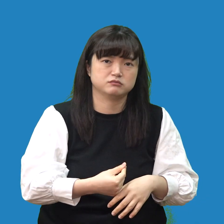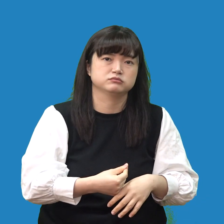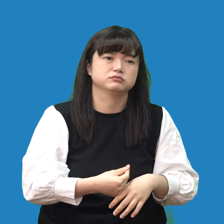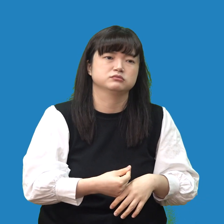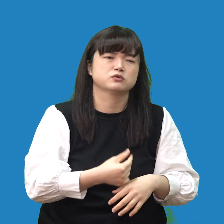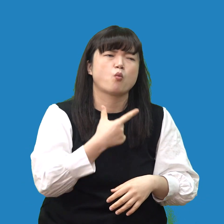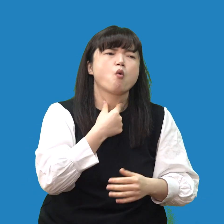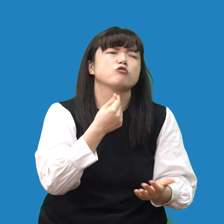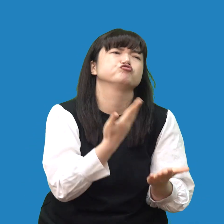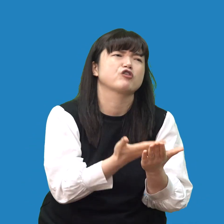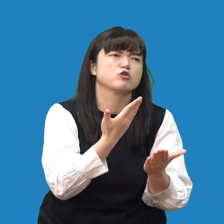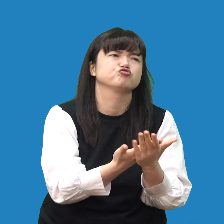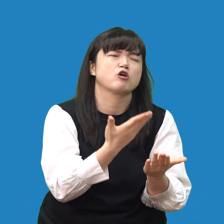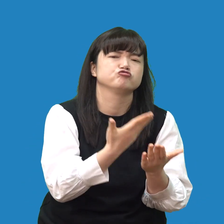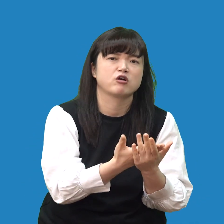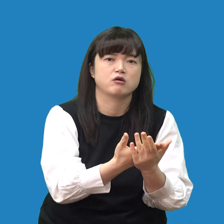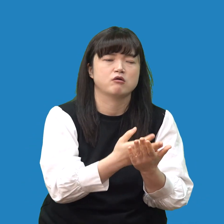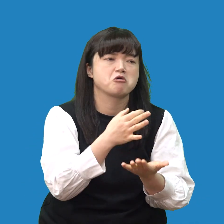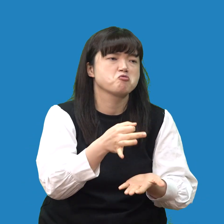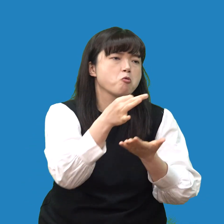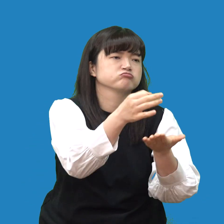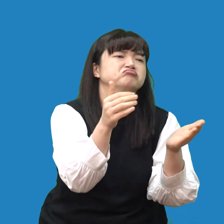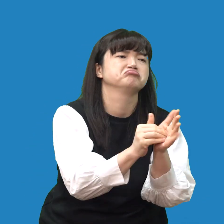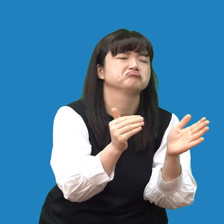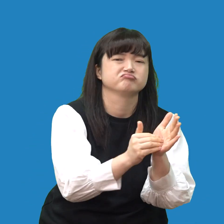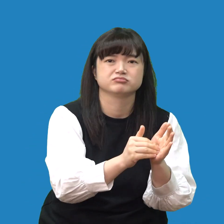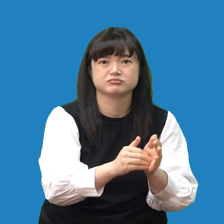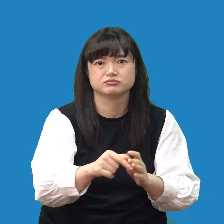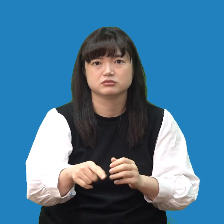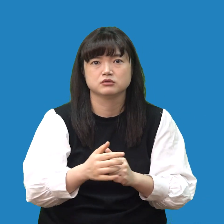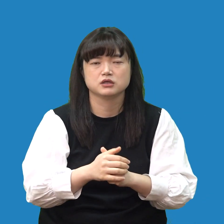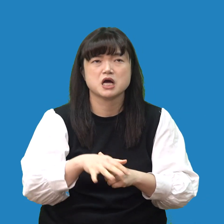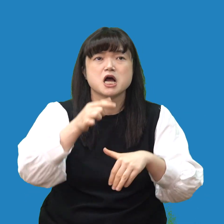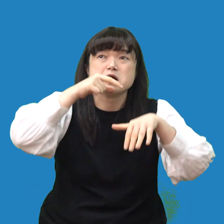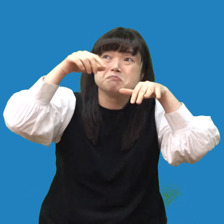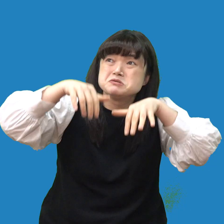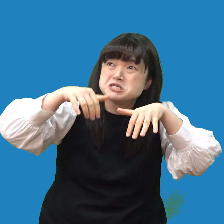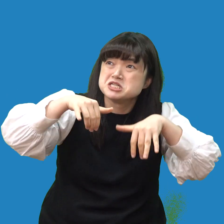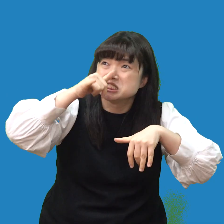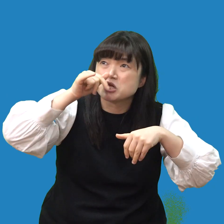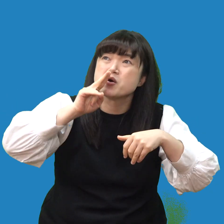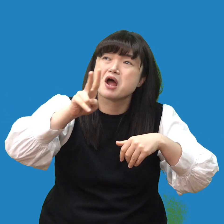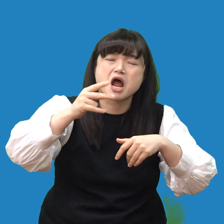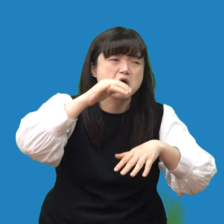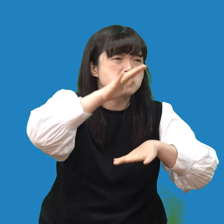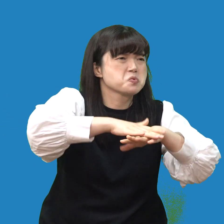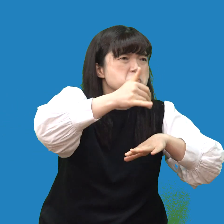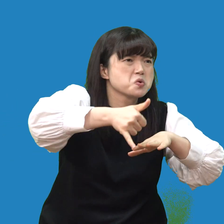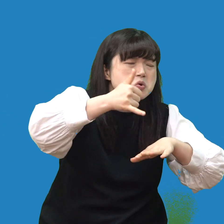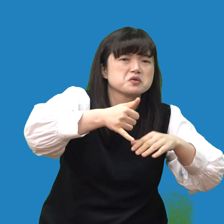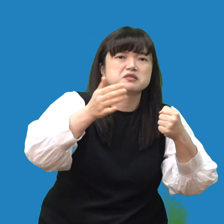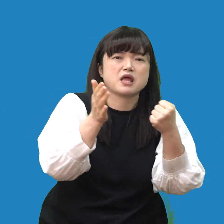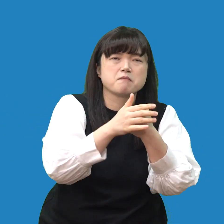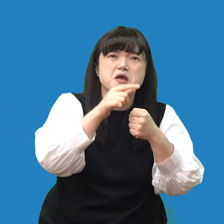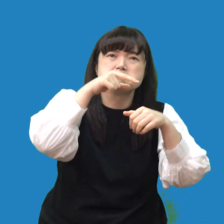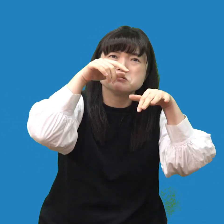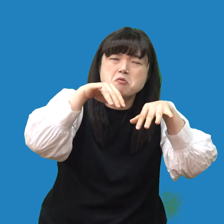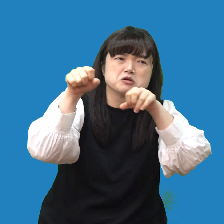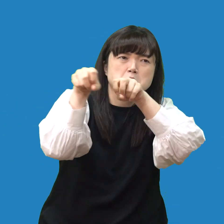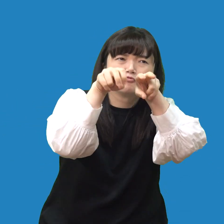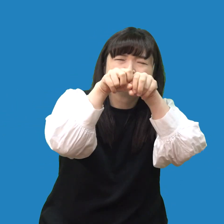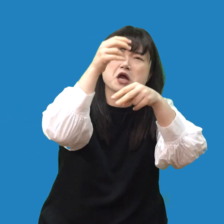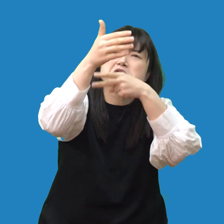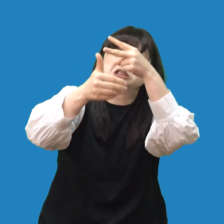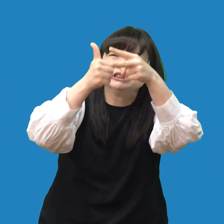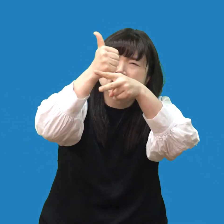전부입니다. 그걸 얻기 위해서 제물을 바치면 끝입니다. 비가 내려야 농사를 지을 수 있다. 그러면 비와 천둥의 신인 바알에게